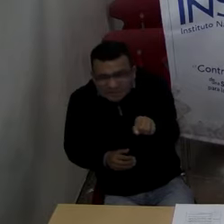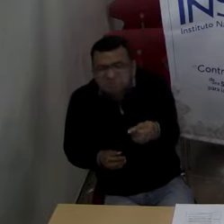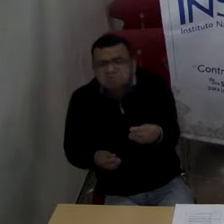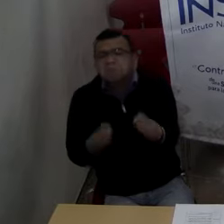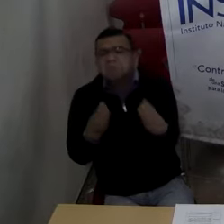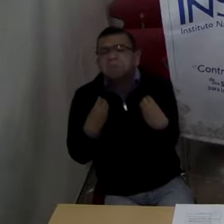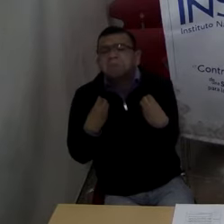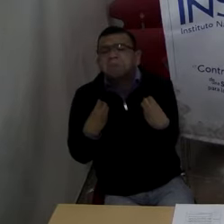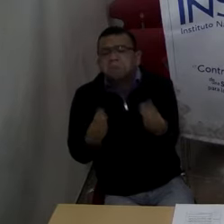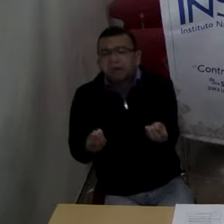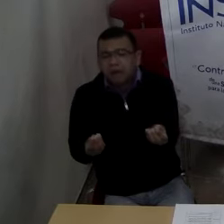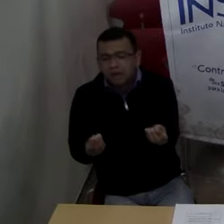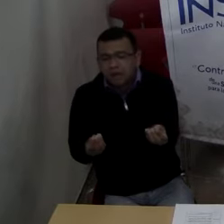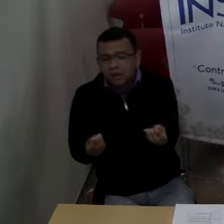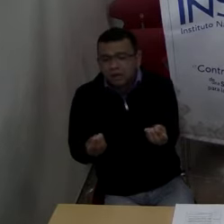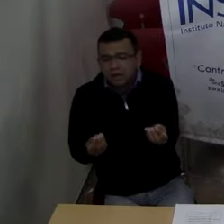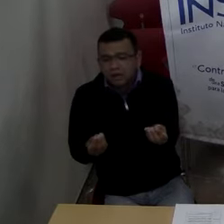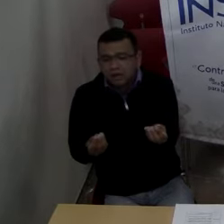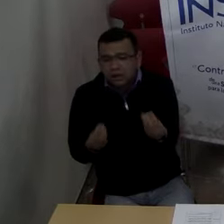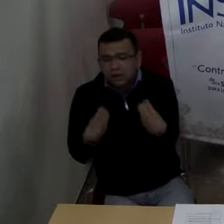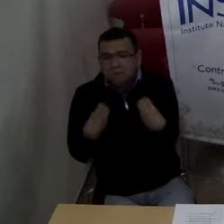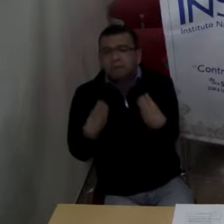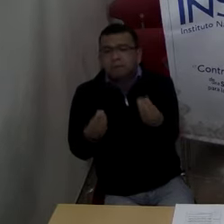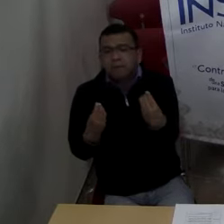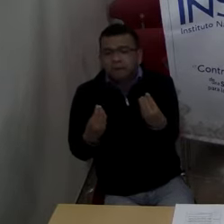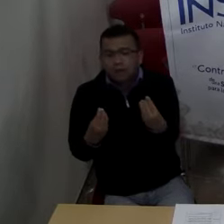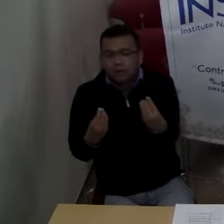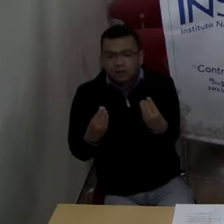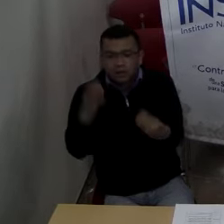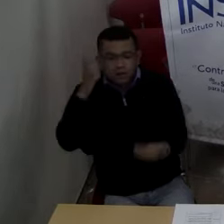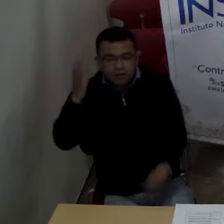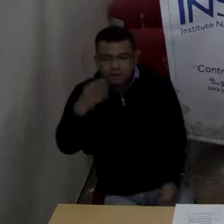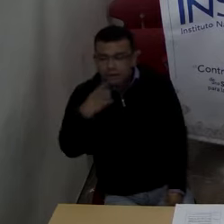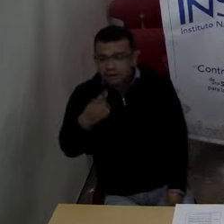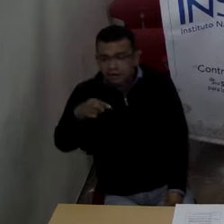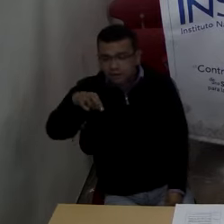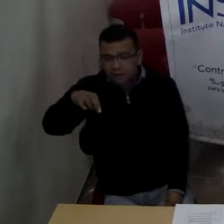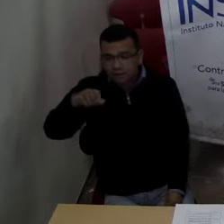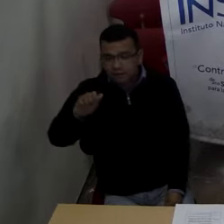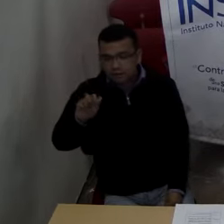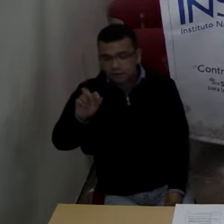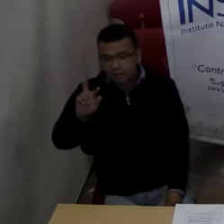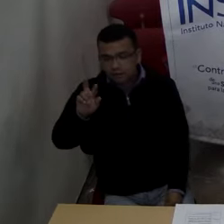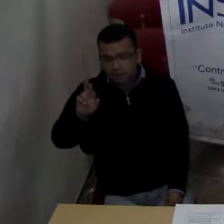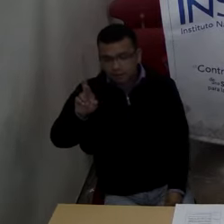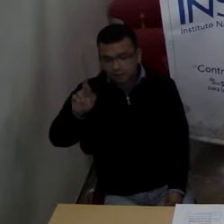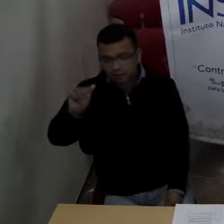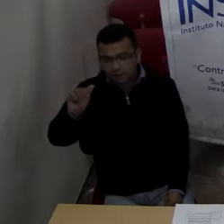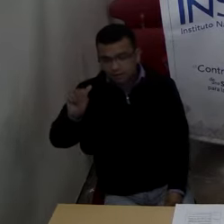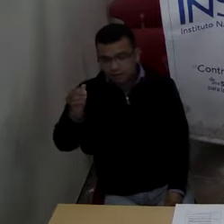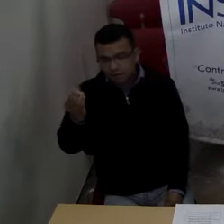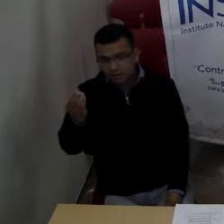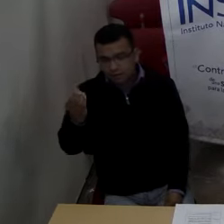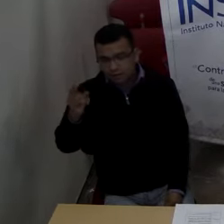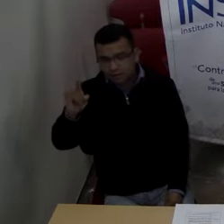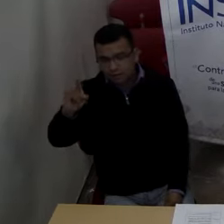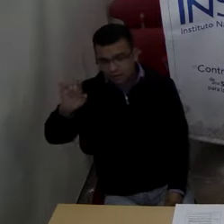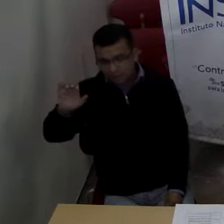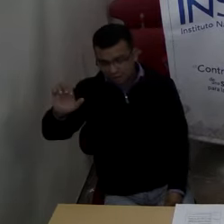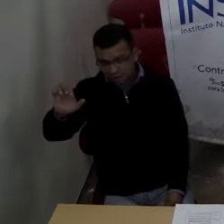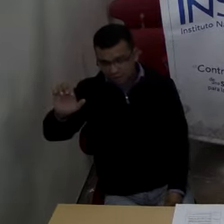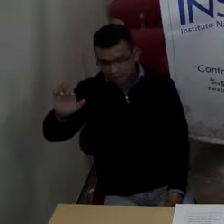Inmediatamente, con nuestra experiencia auditiva, nosotros hacemos cierre auditivo y podemos hacer